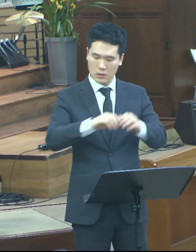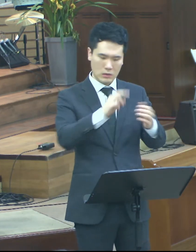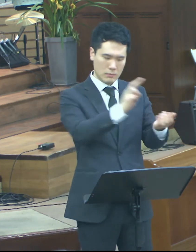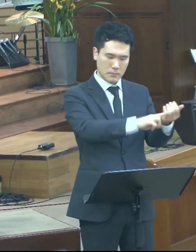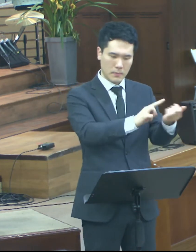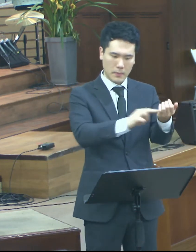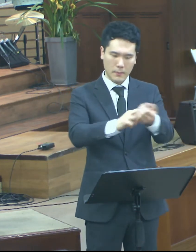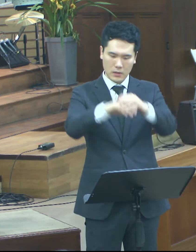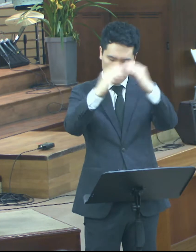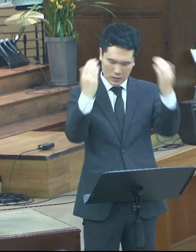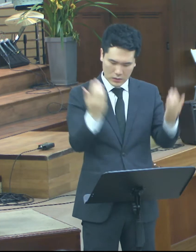대주교를 임명을 했어요.